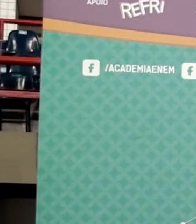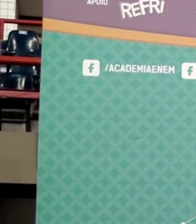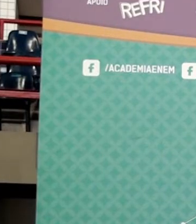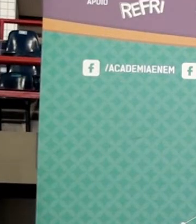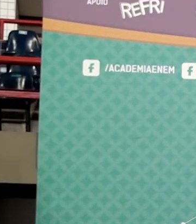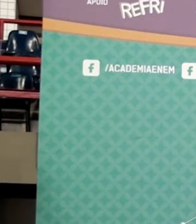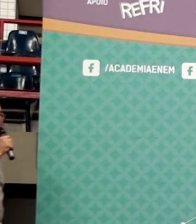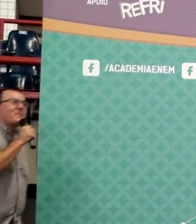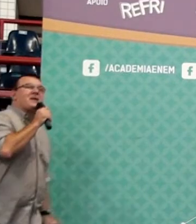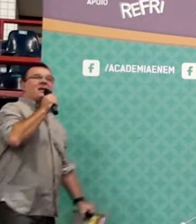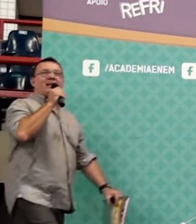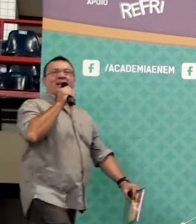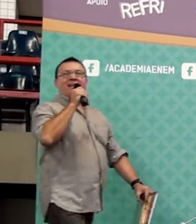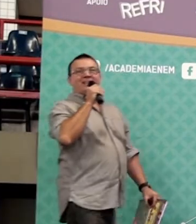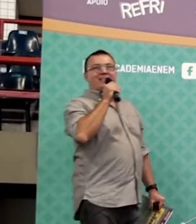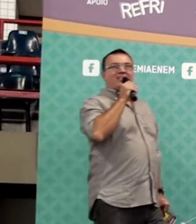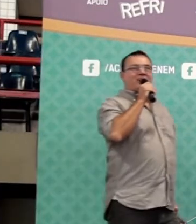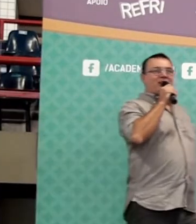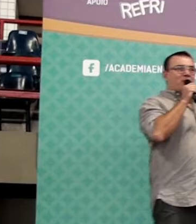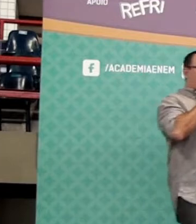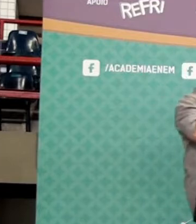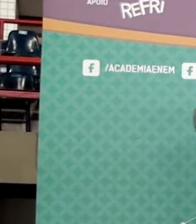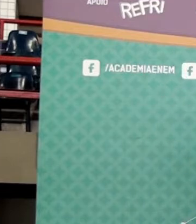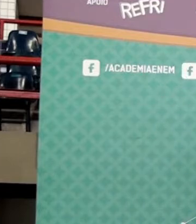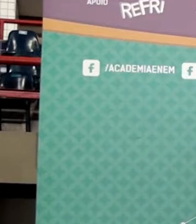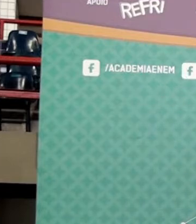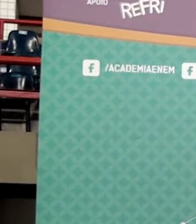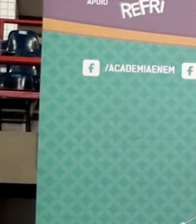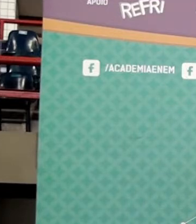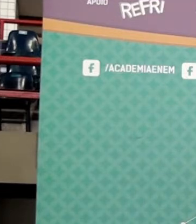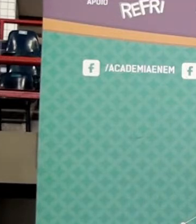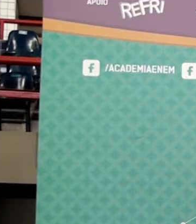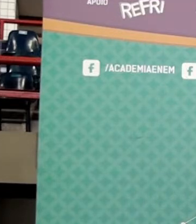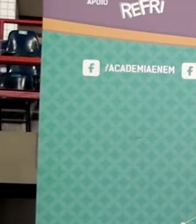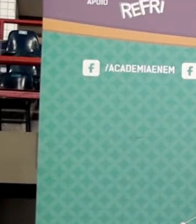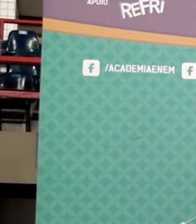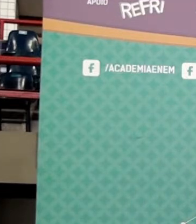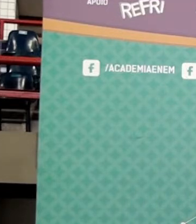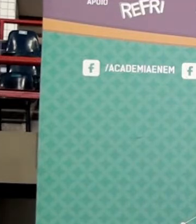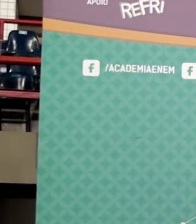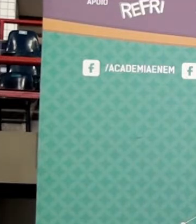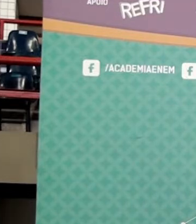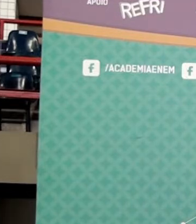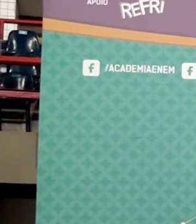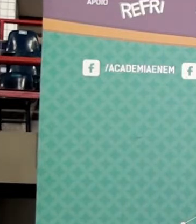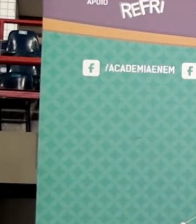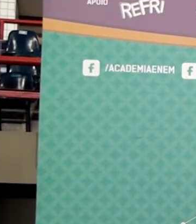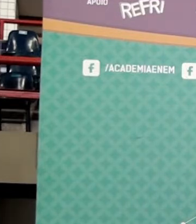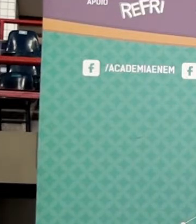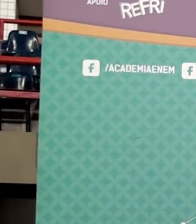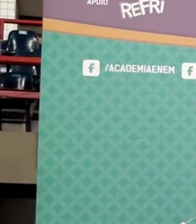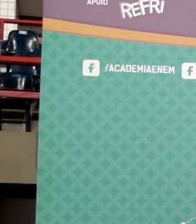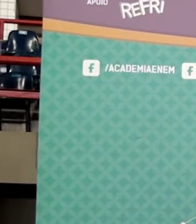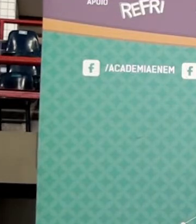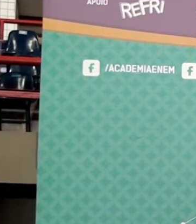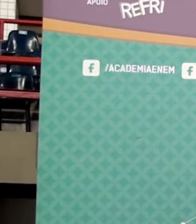Olá, boa tarde. Gente, vocês sabem por que vocês estavam fazendo esse exercício